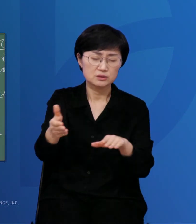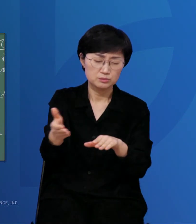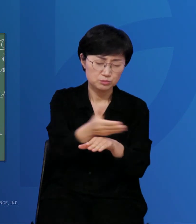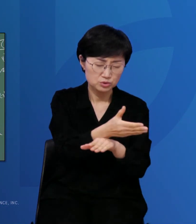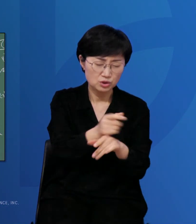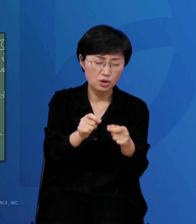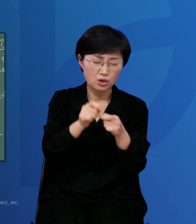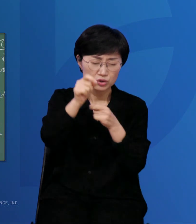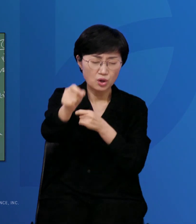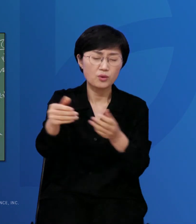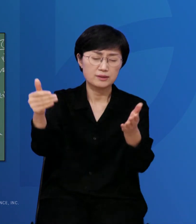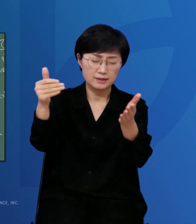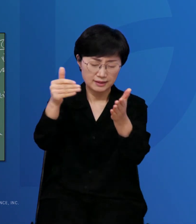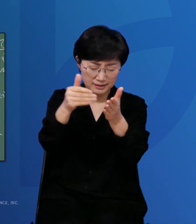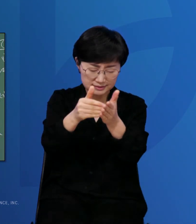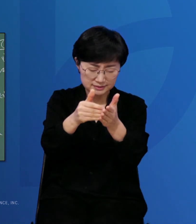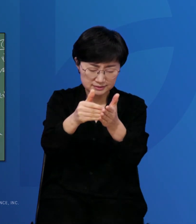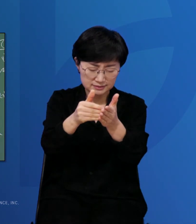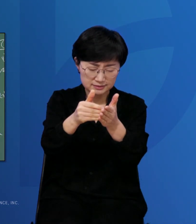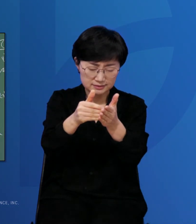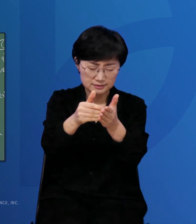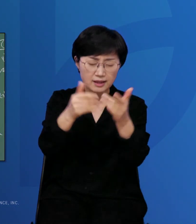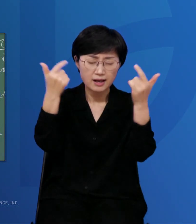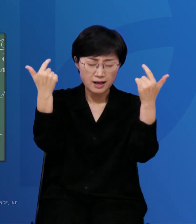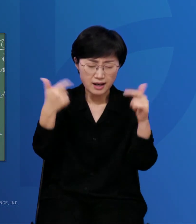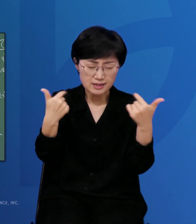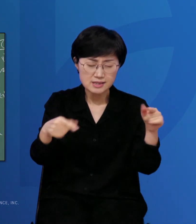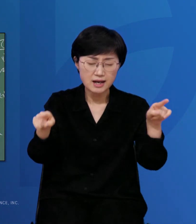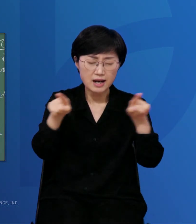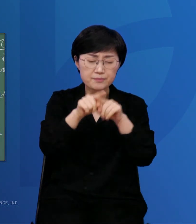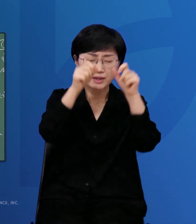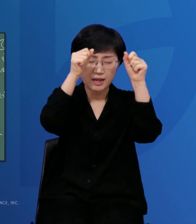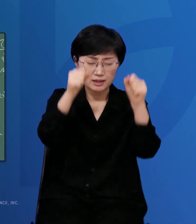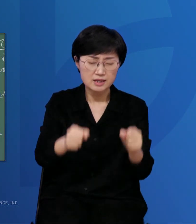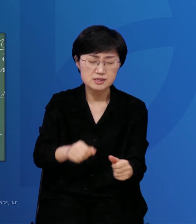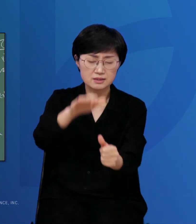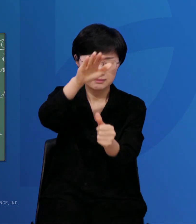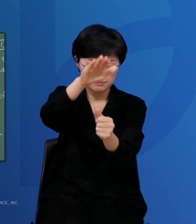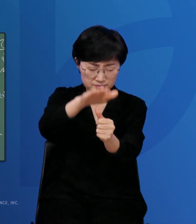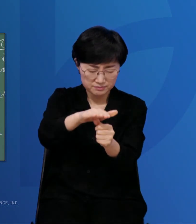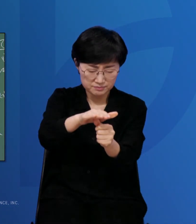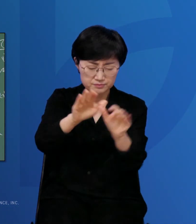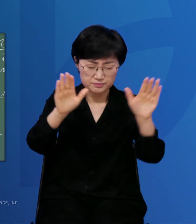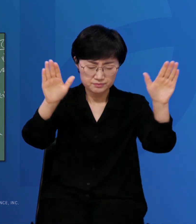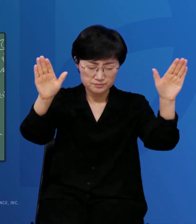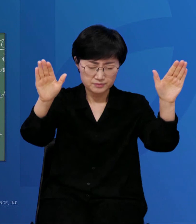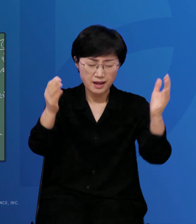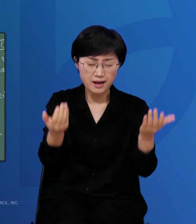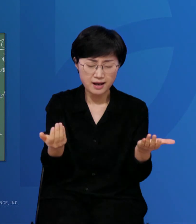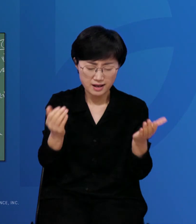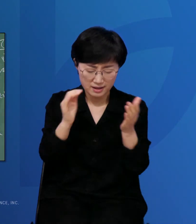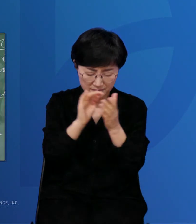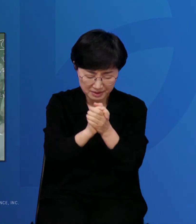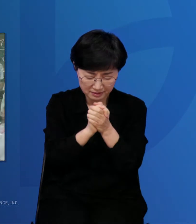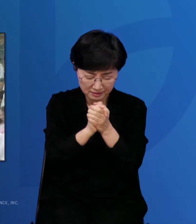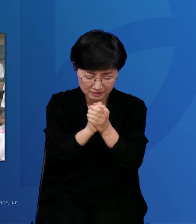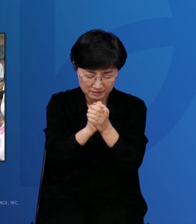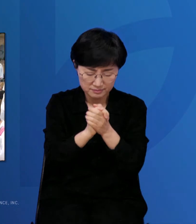지금부터 영원까지 항상 함께 계실지어다. 아멘. 아멘.